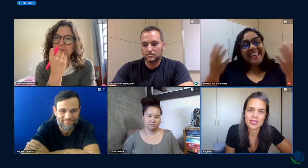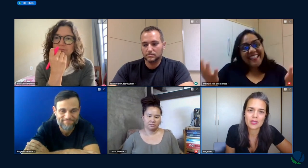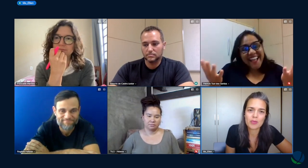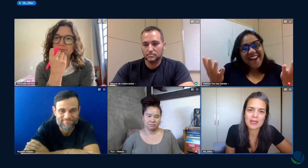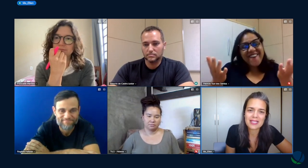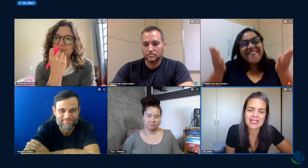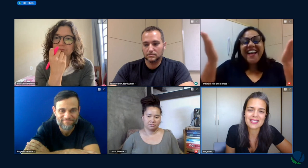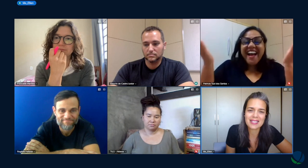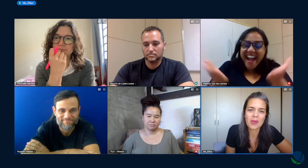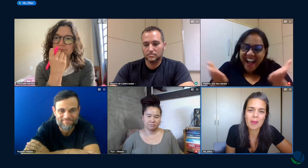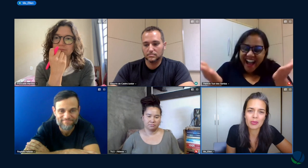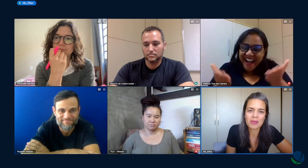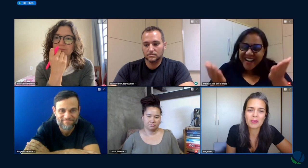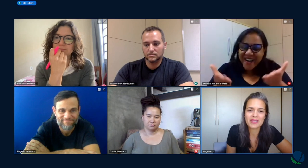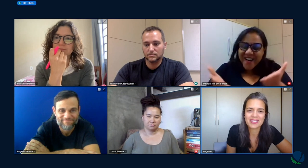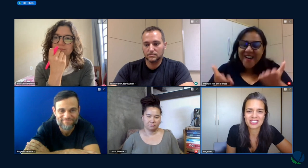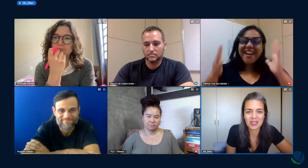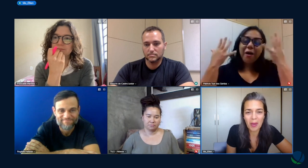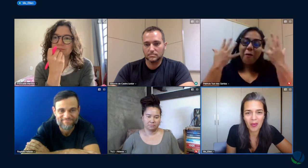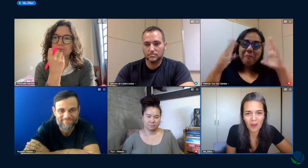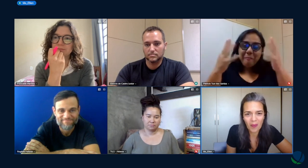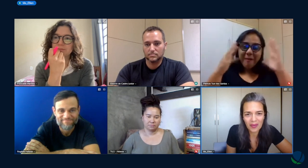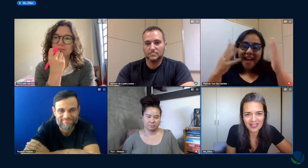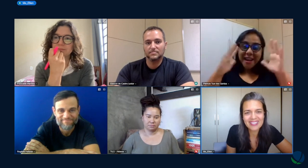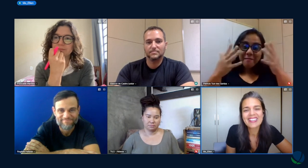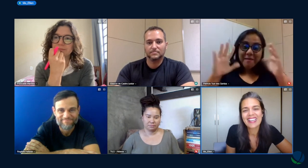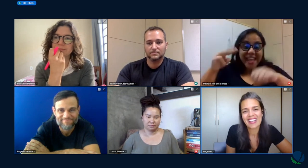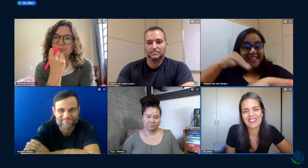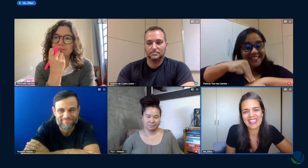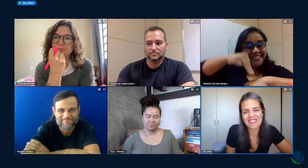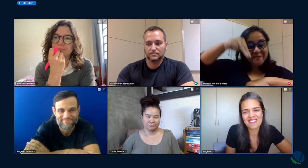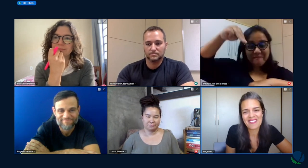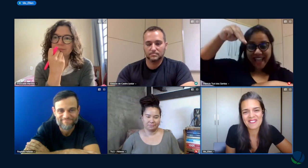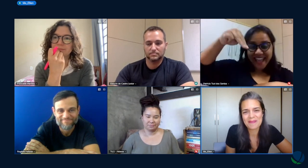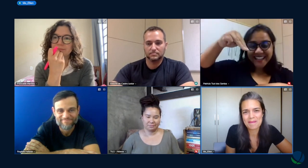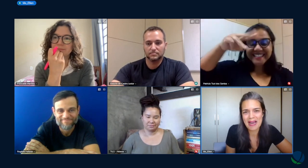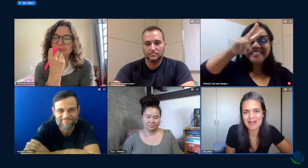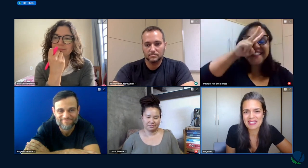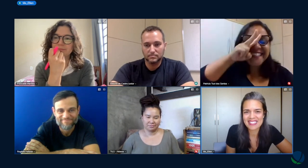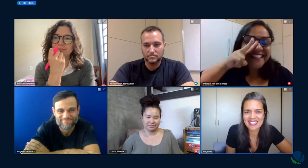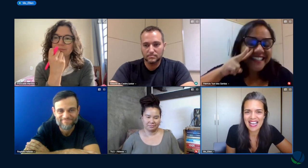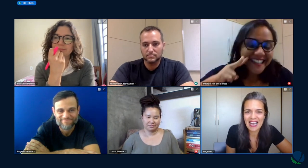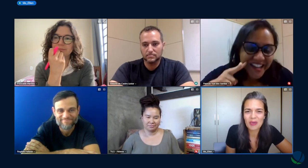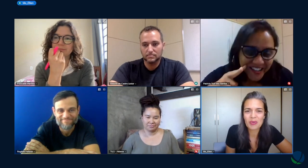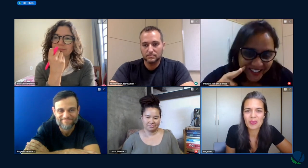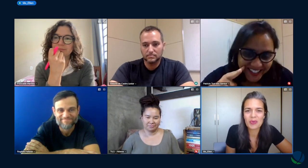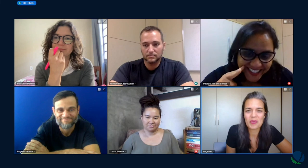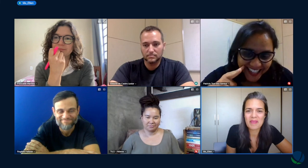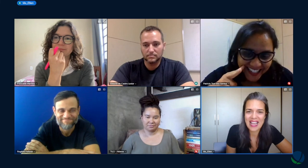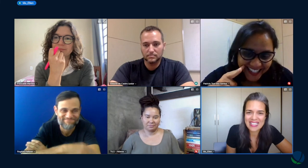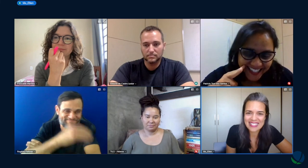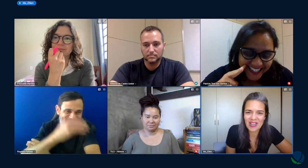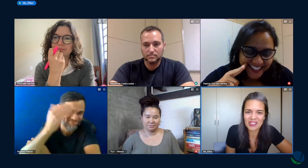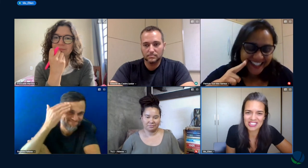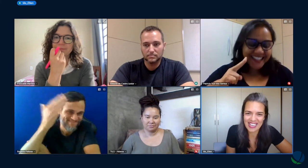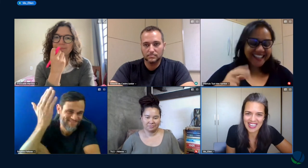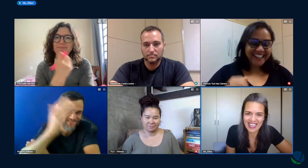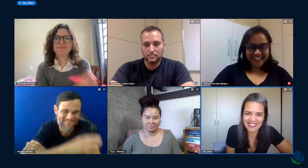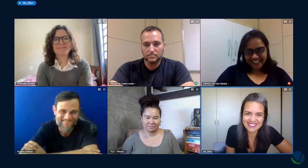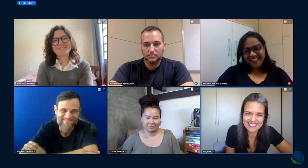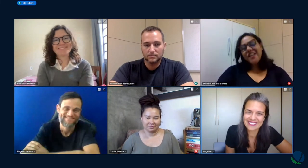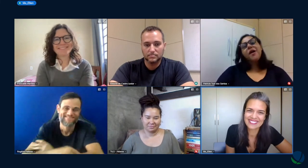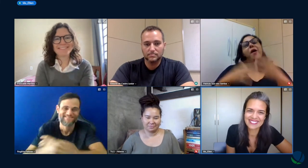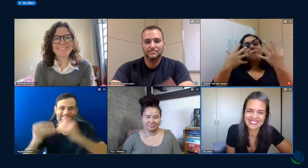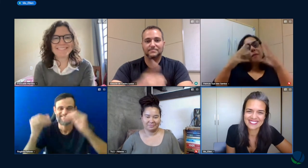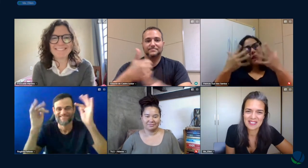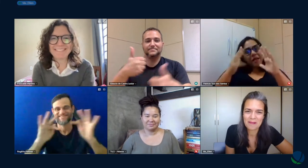nesse processo de pesquisa. Então, é muito importante. Então, agora, eu queria parabenizar o mestre